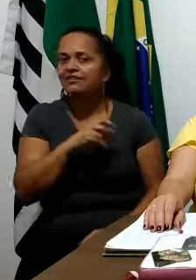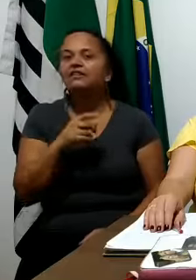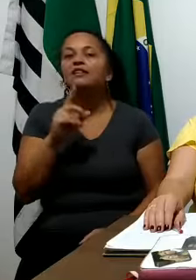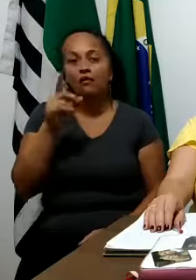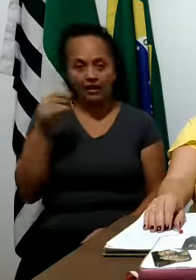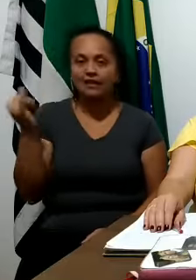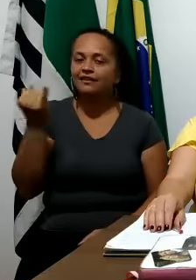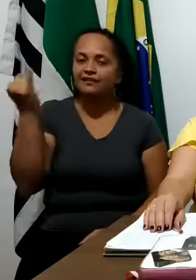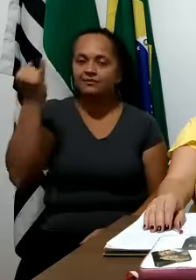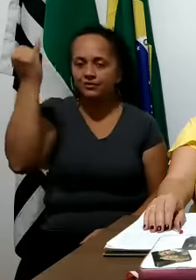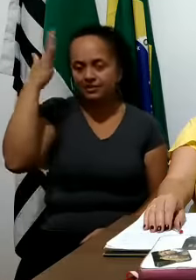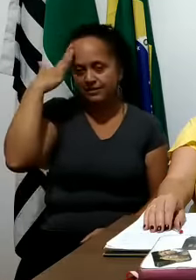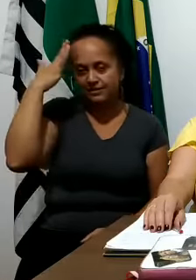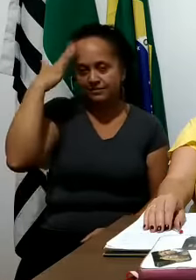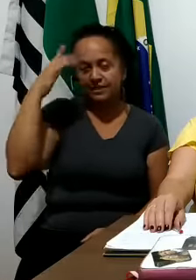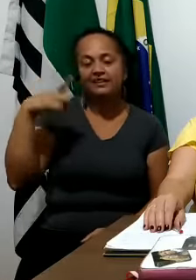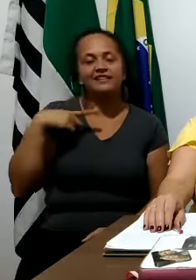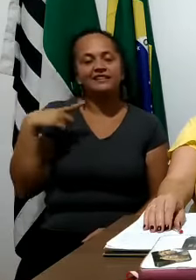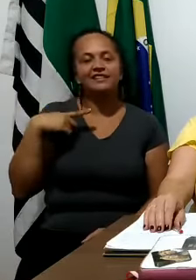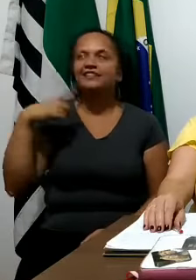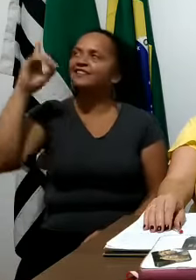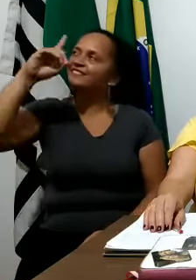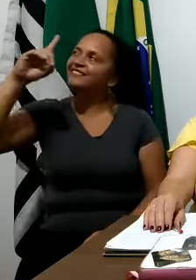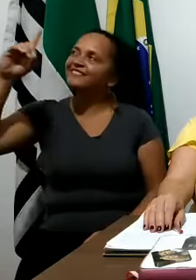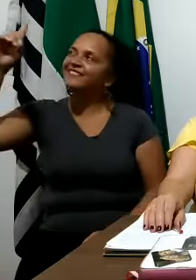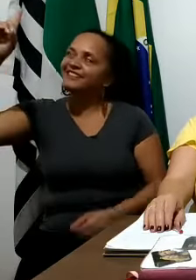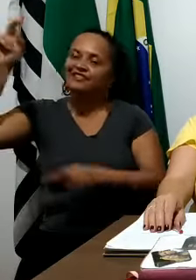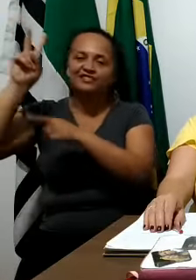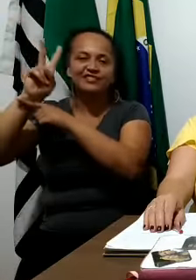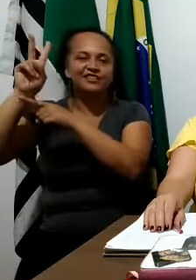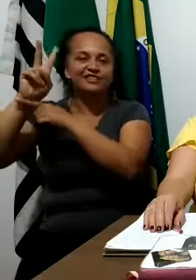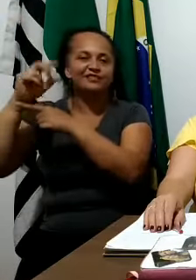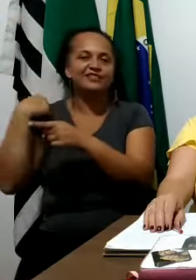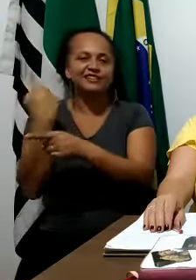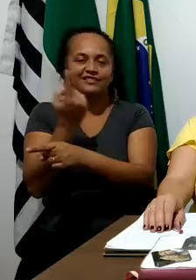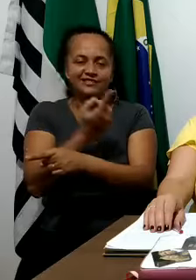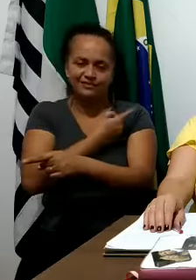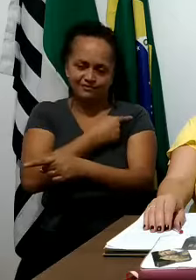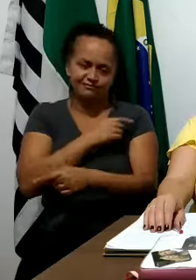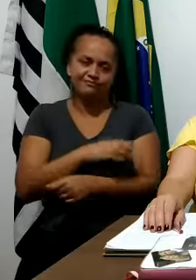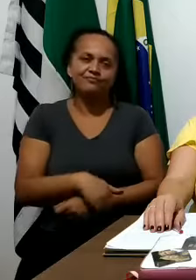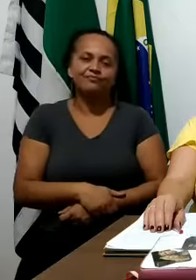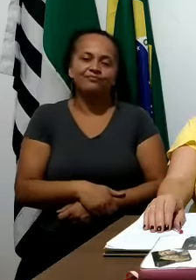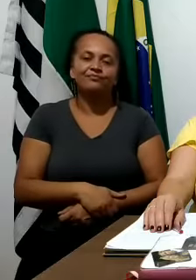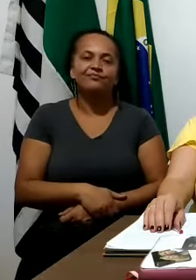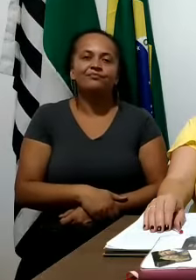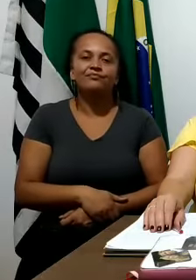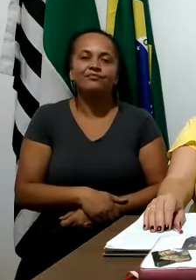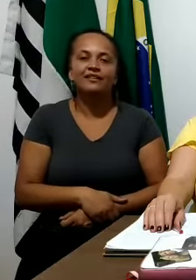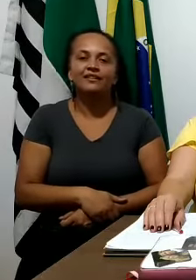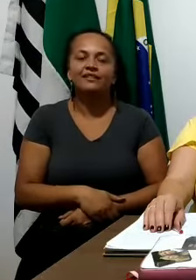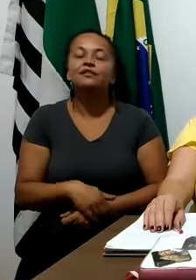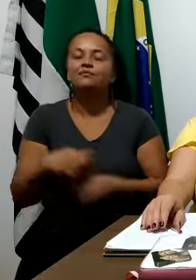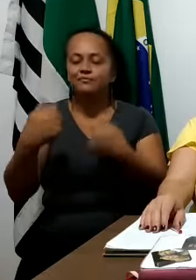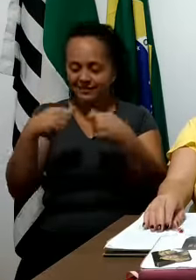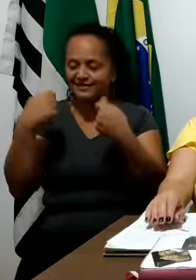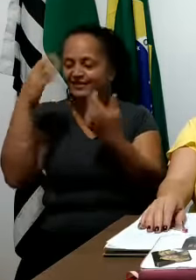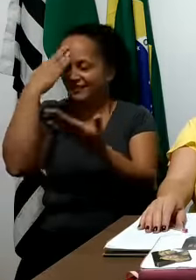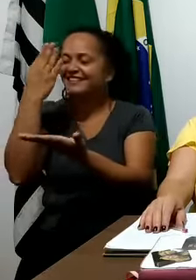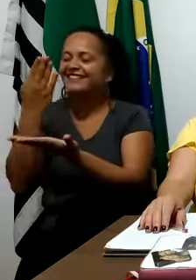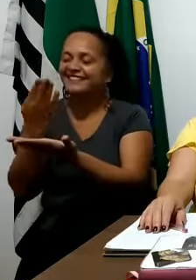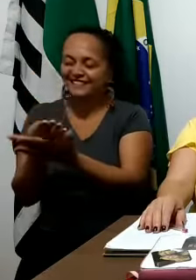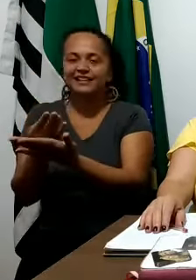um Deus, um Pai que cuida de nós. Amém. Não é verdade? Então isso faz total diferença na nossa vida, né?